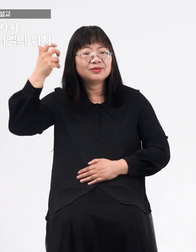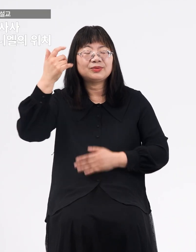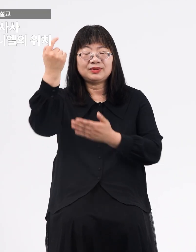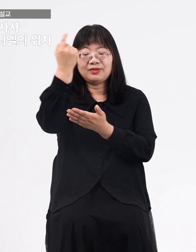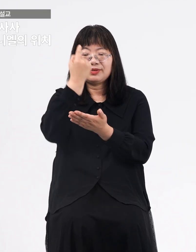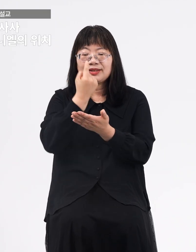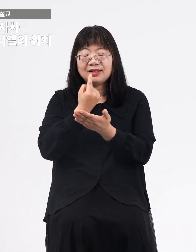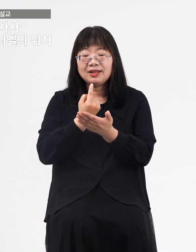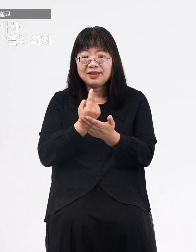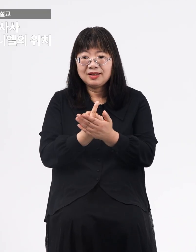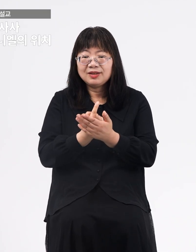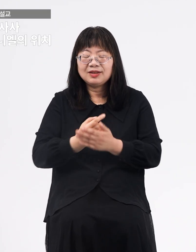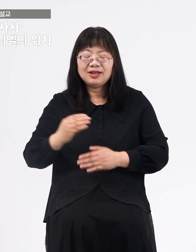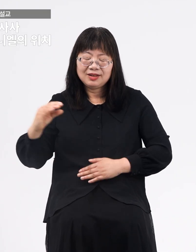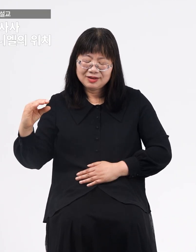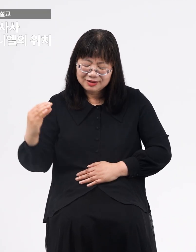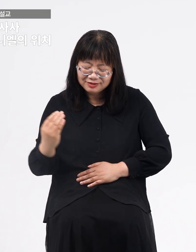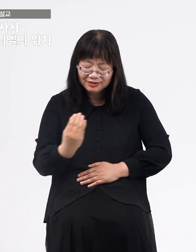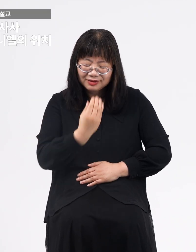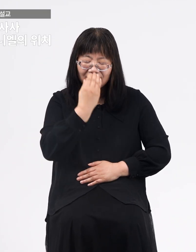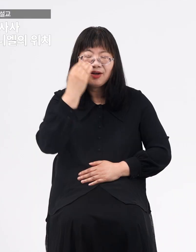성령이 오셨네.